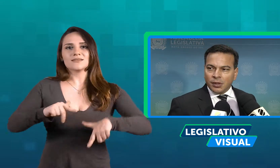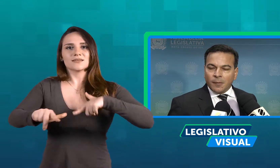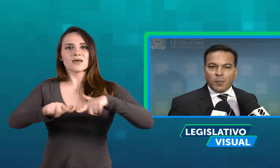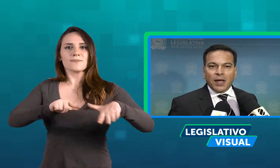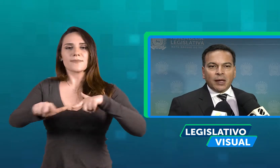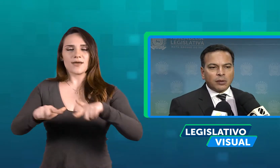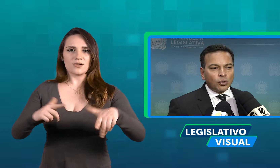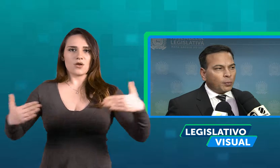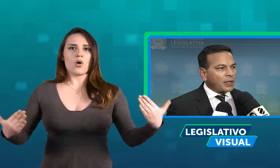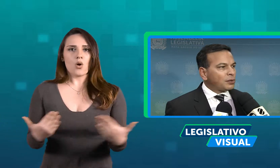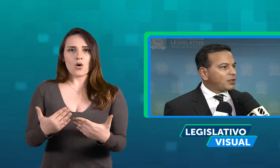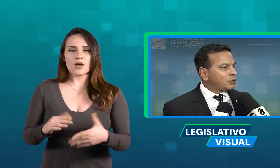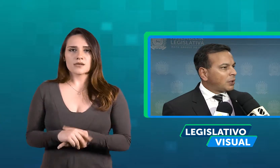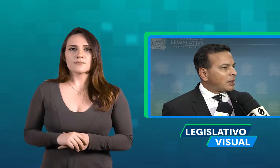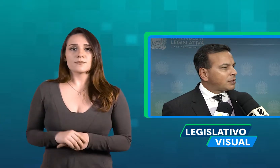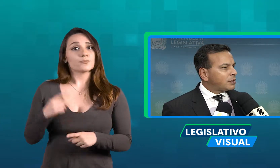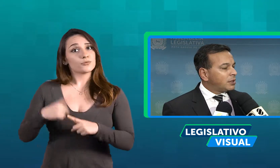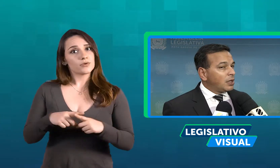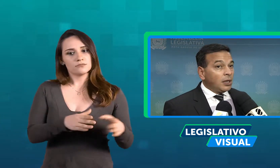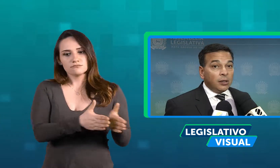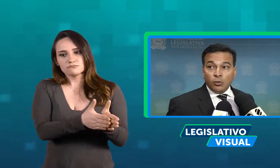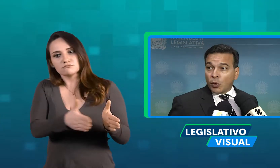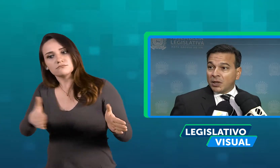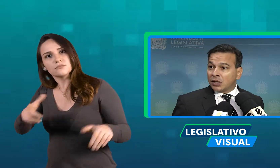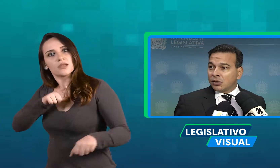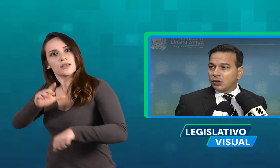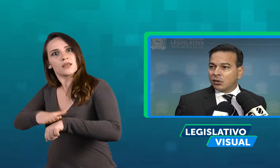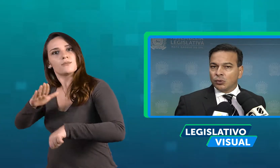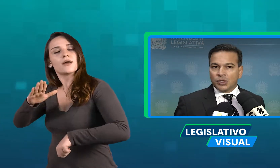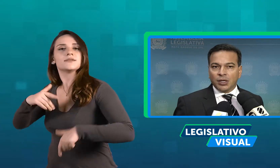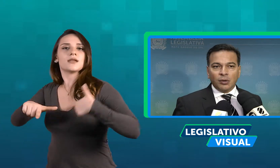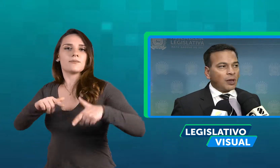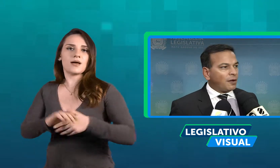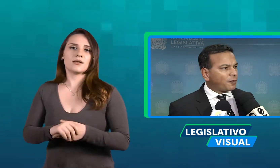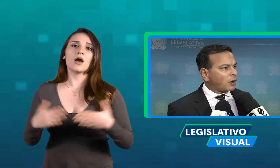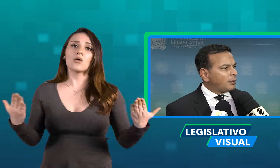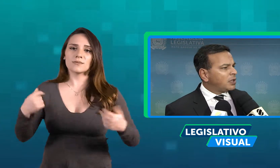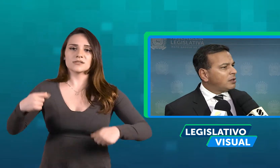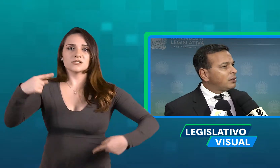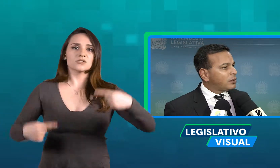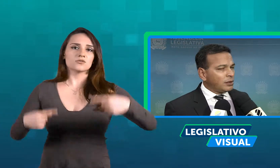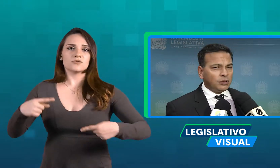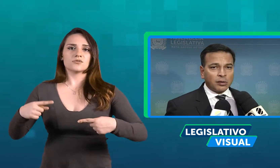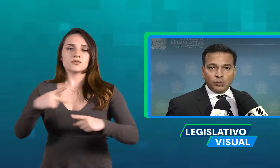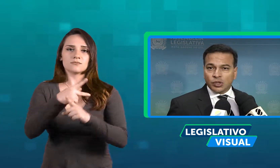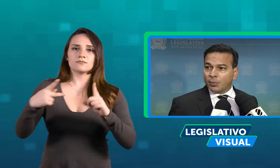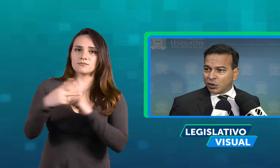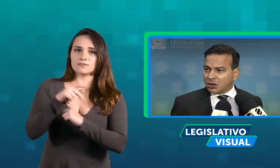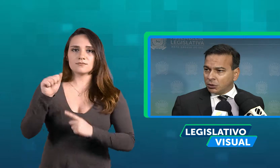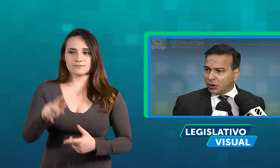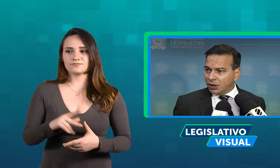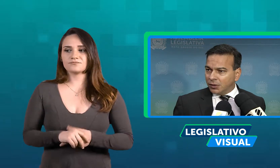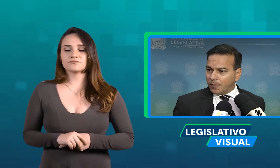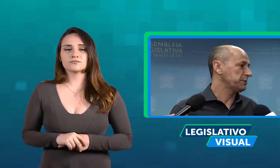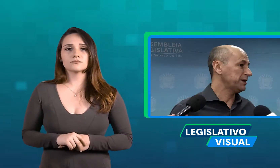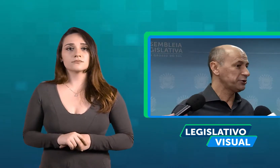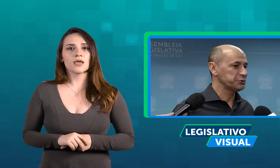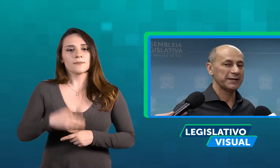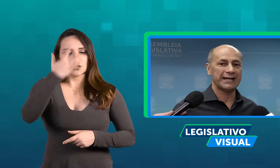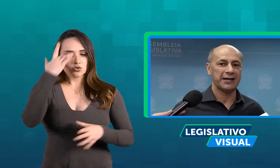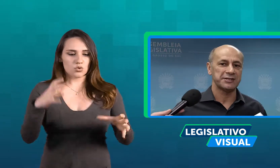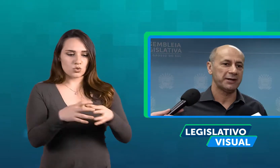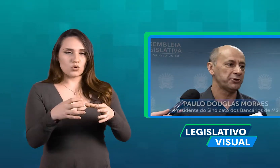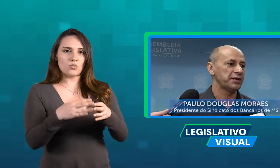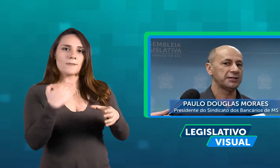redução das ocupações atuais no momento que se discute reforma, se discute aposentadoria. Primeiro